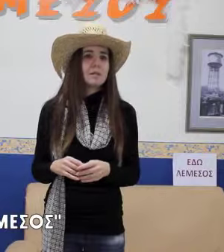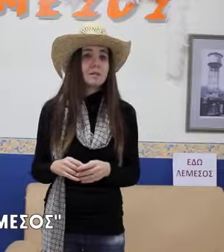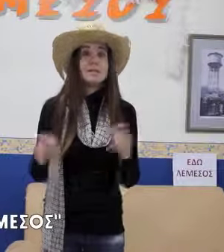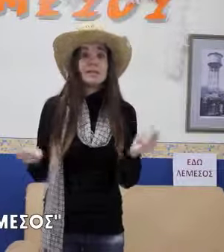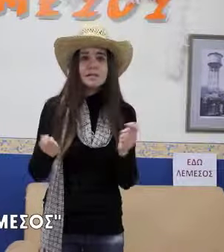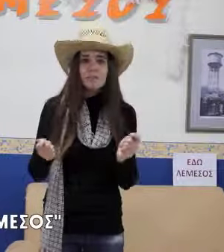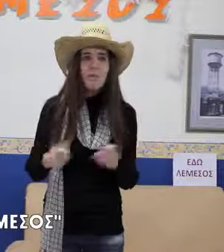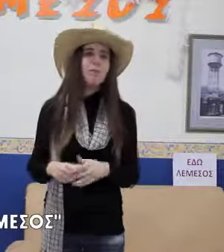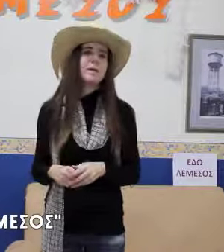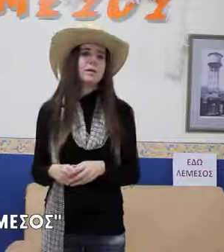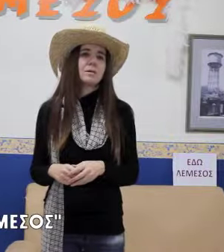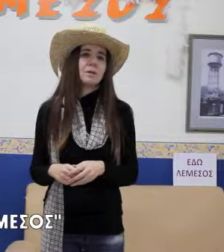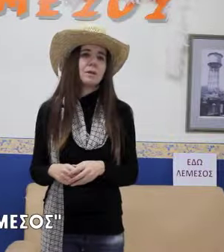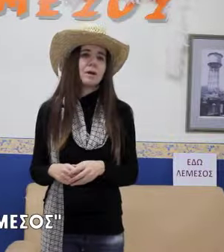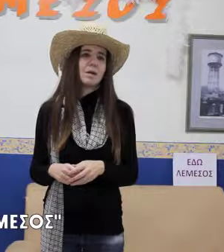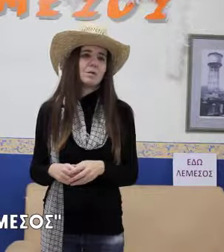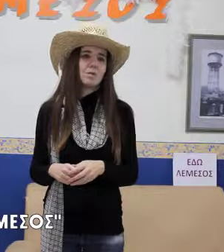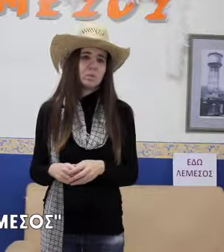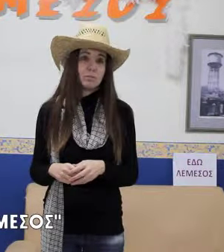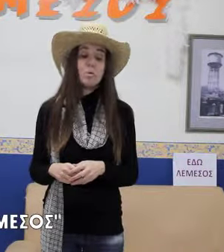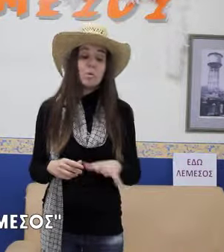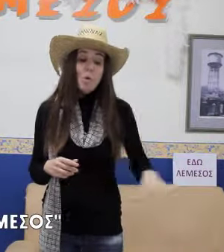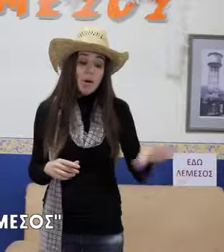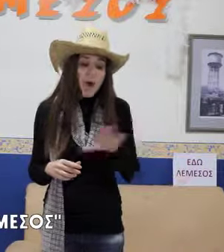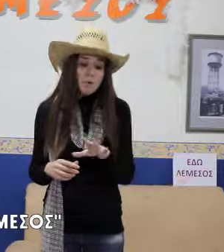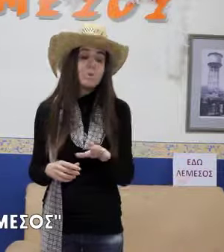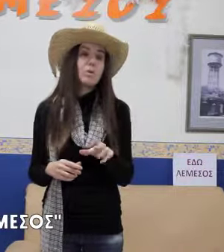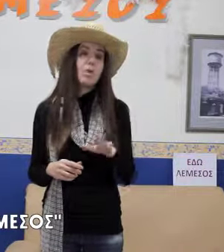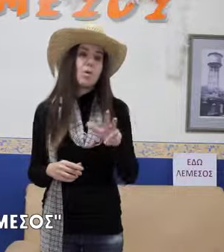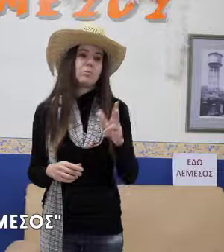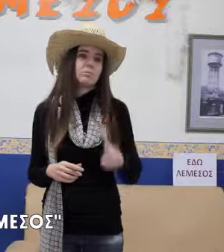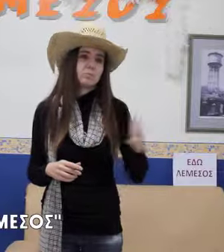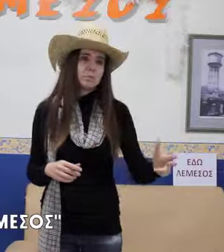χρησιμοποιήστε τους δωρεάν χώρους του ΤΕΠΑΚ,